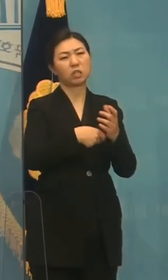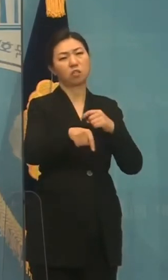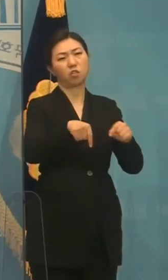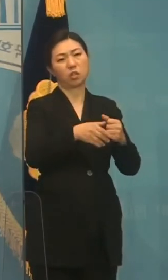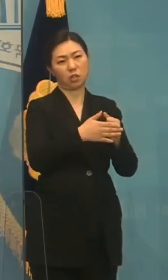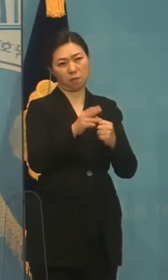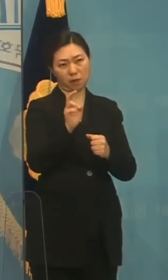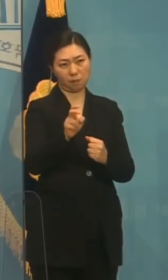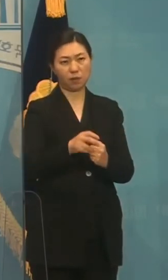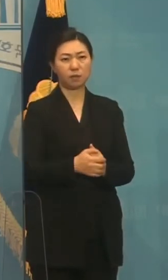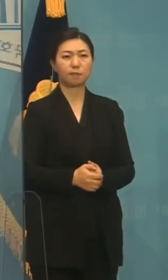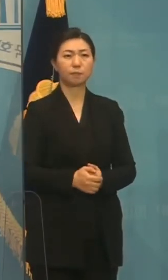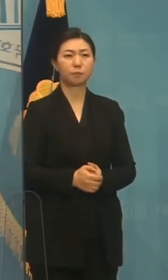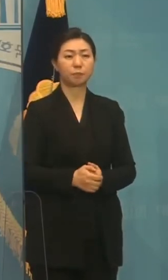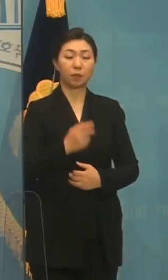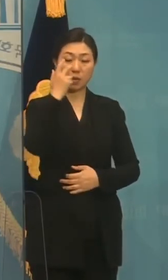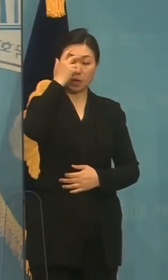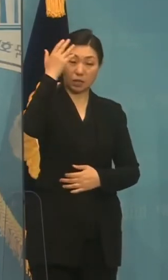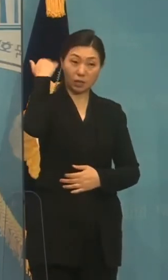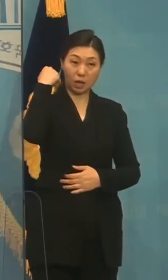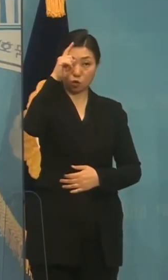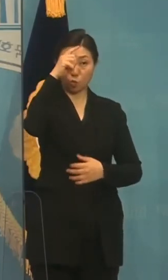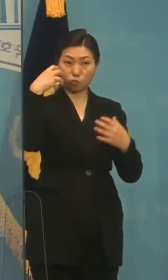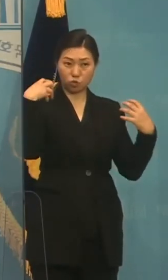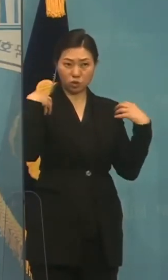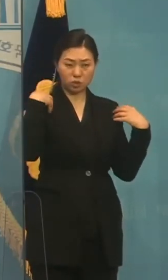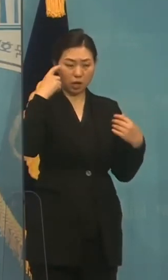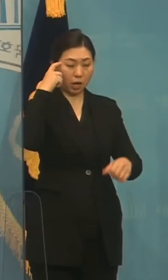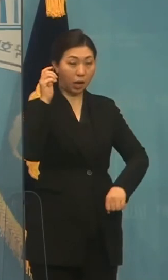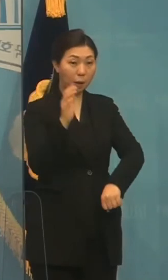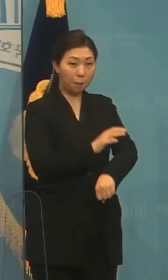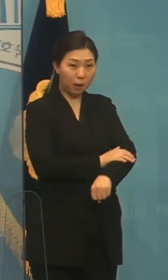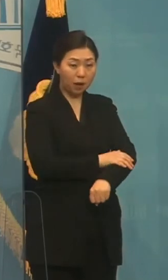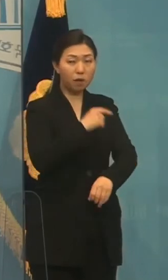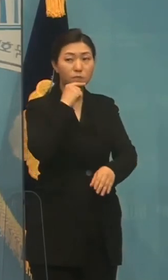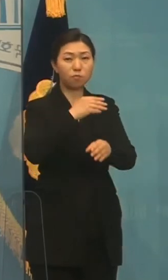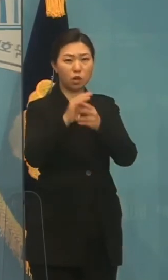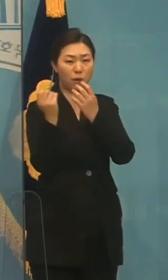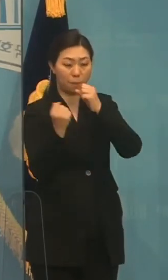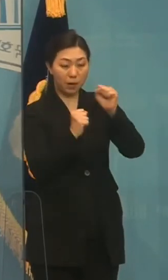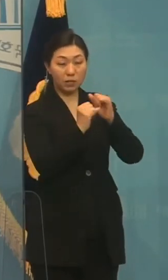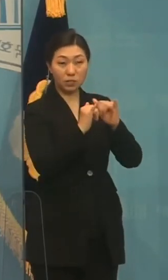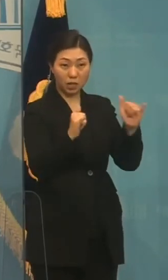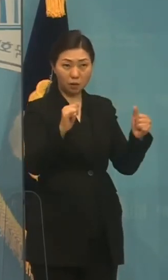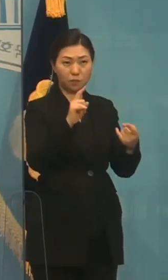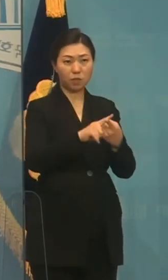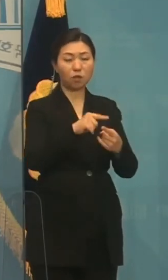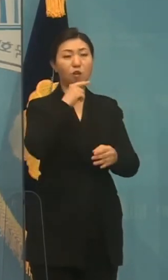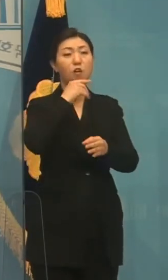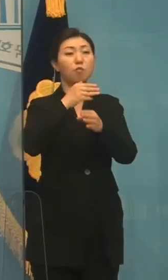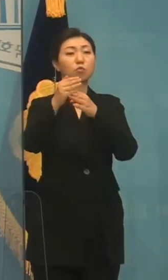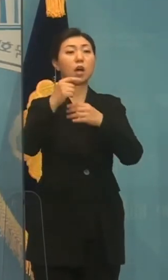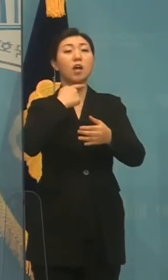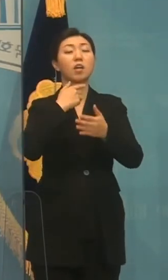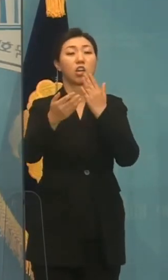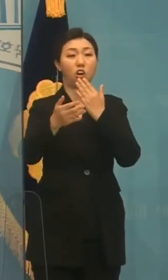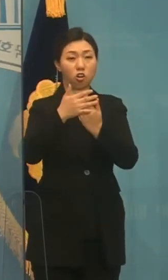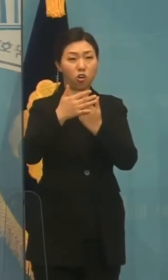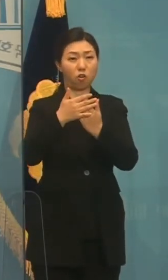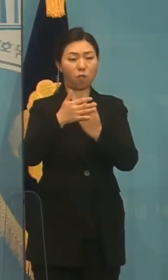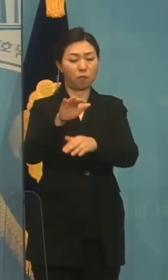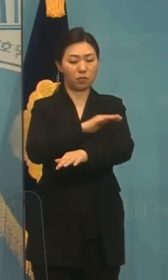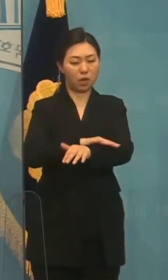없습니다. 과거 정부는 엘리트 탈북민에 대하여 북한에서의 경력과 경험을